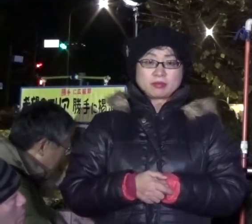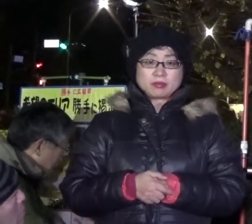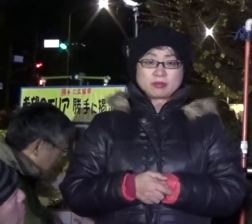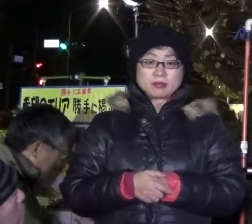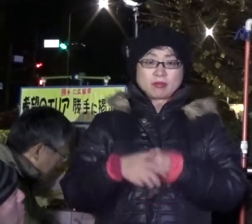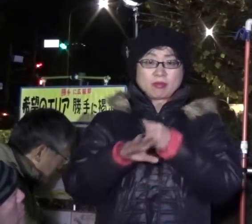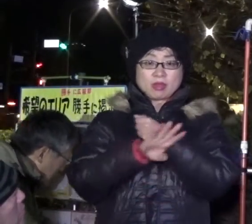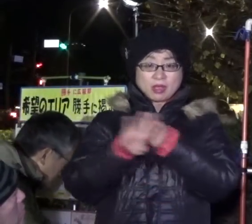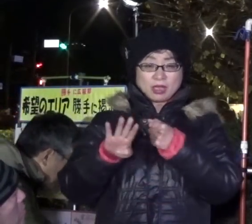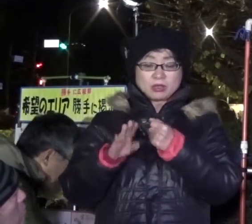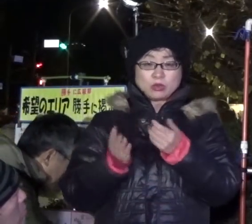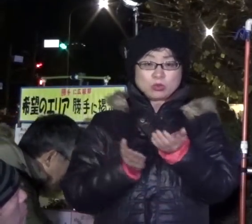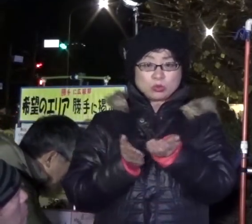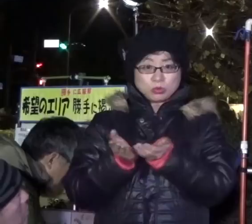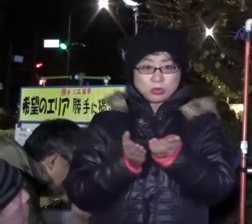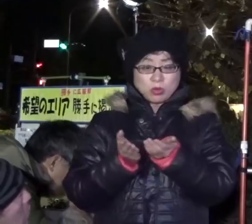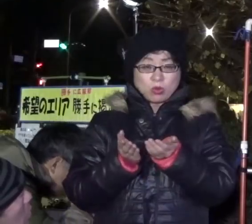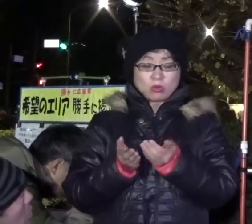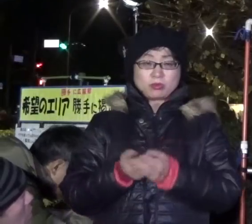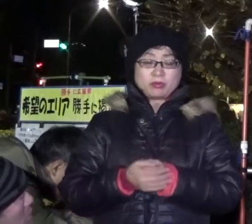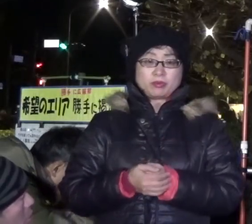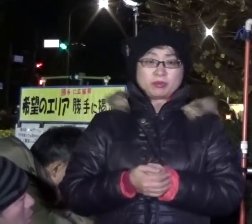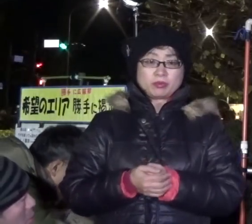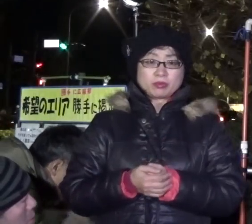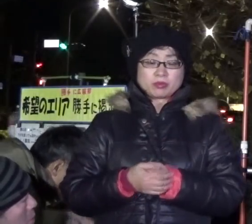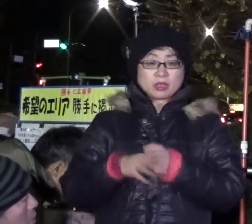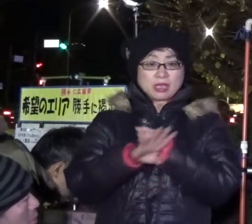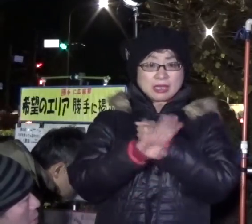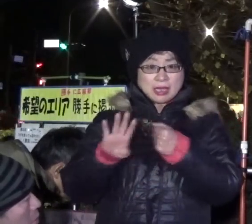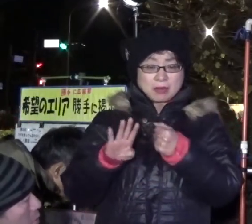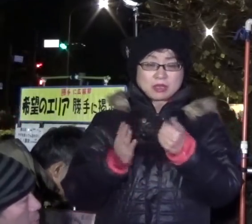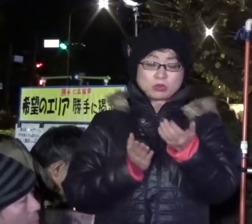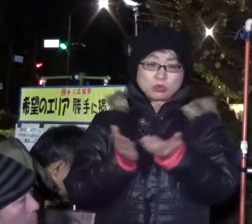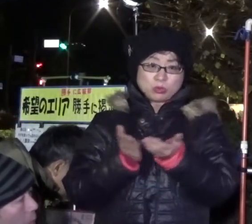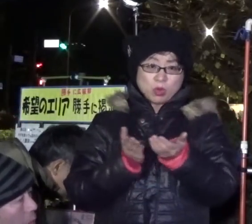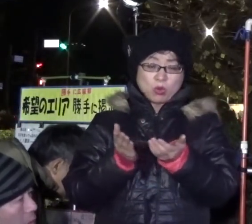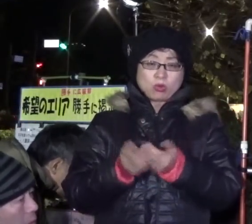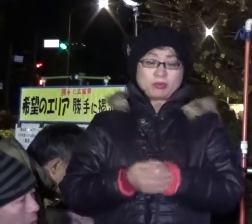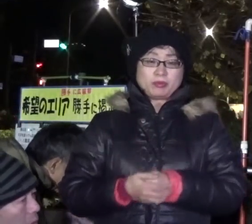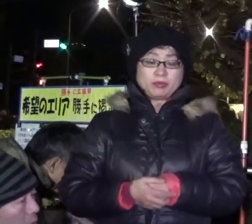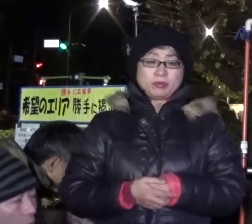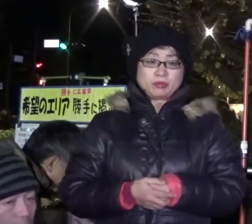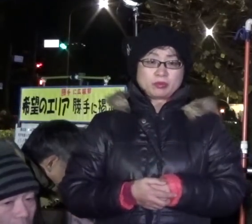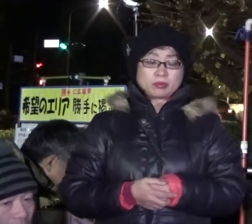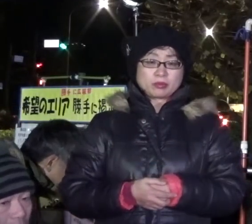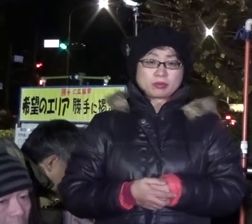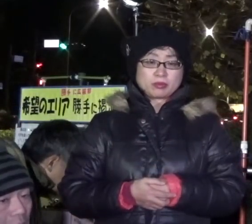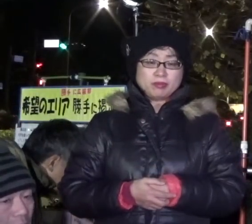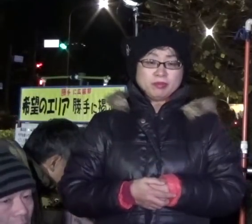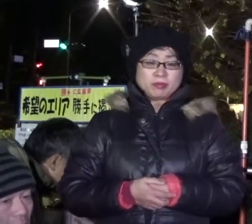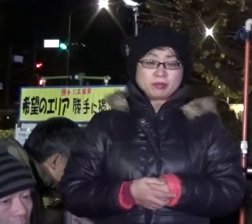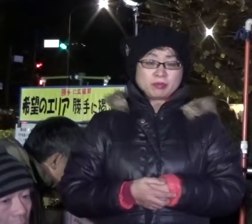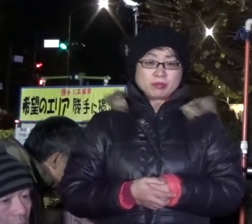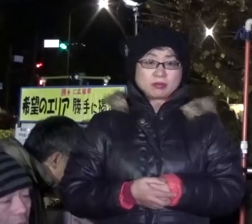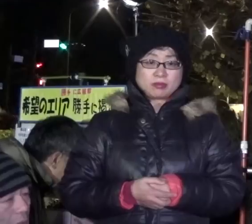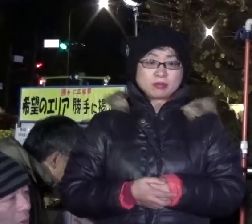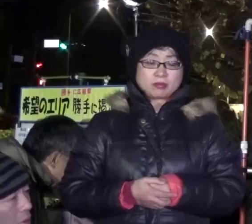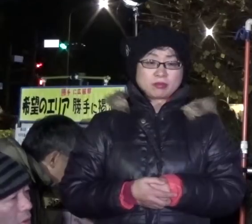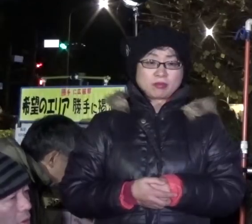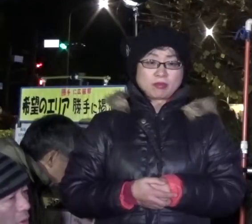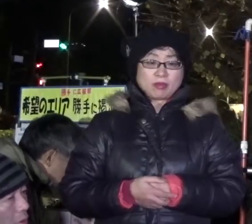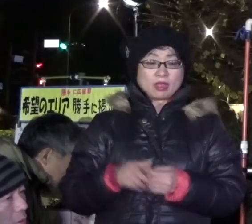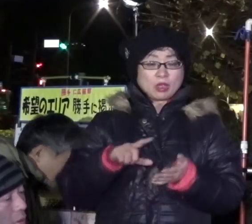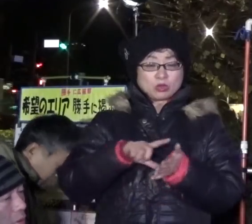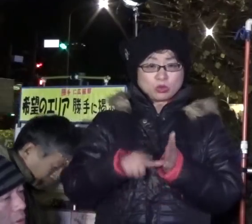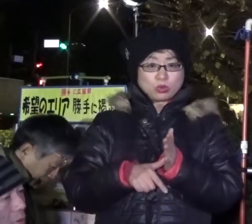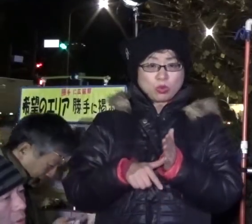原子力空母の話、原子力空母、原発空母ってことをよく私は言うんですけれどもです、やはりですね、首都圏に